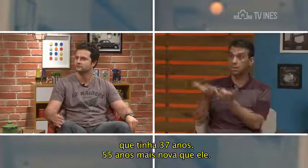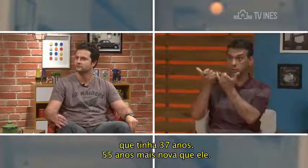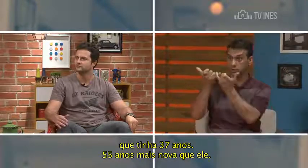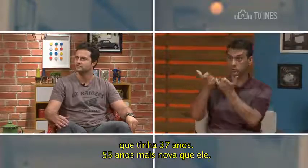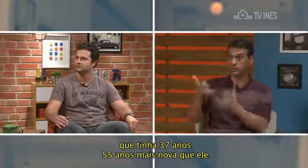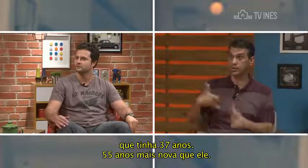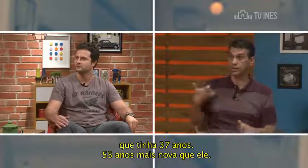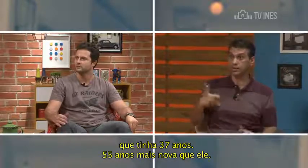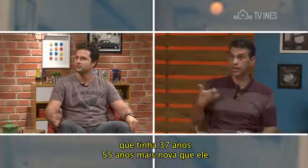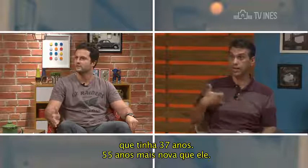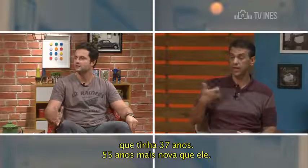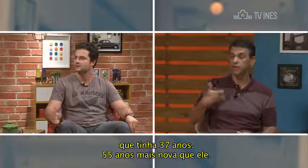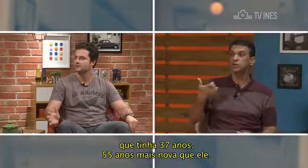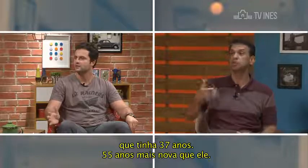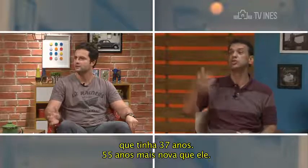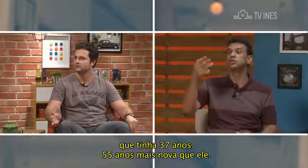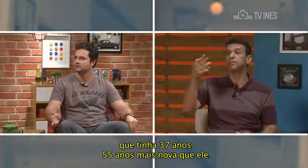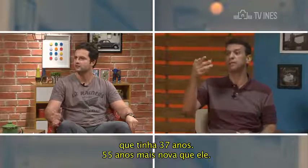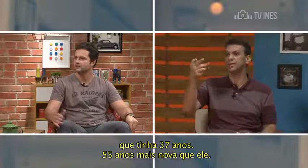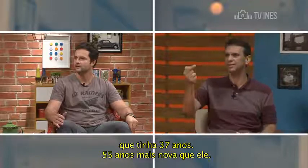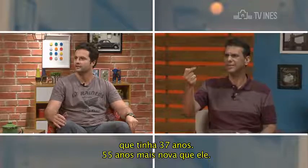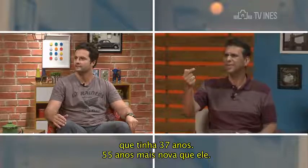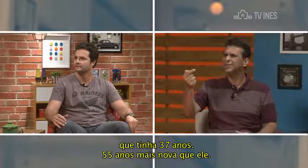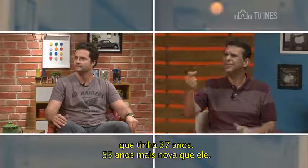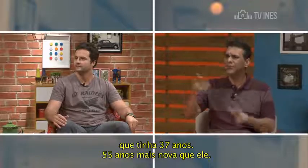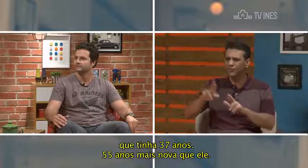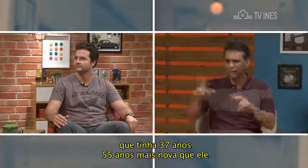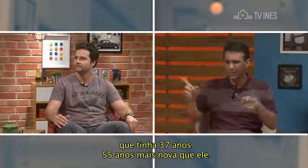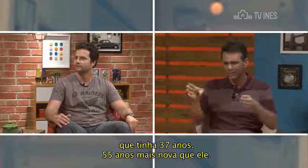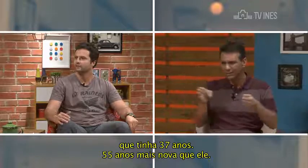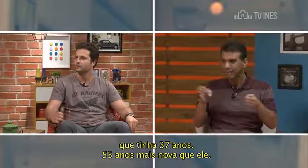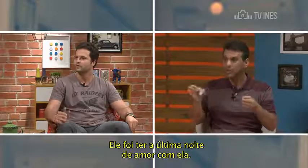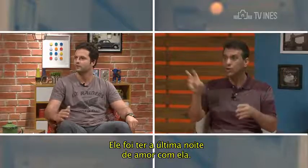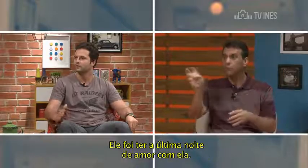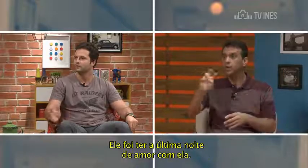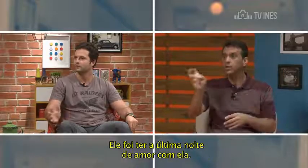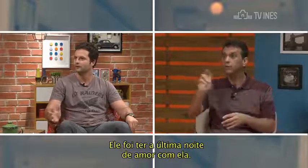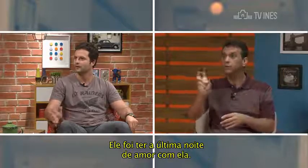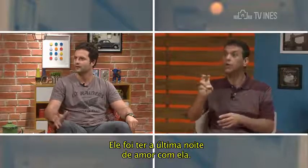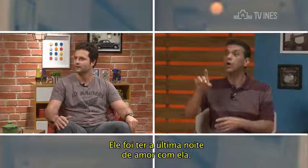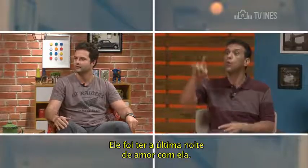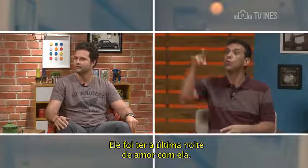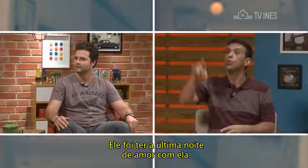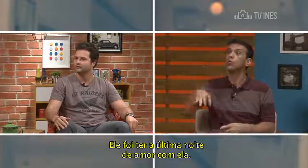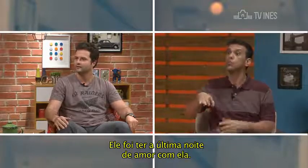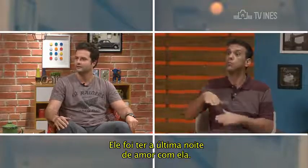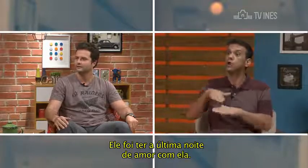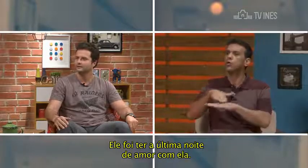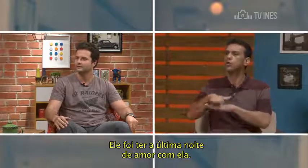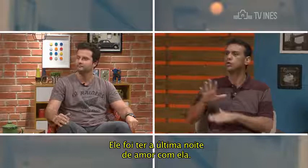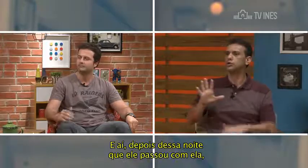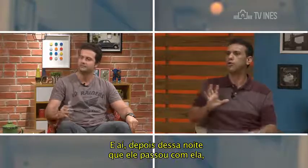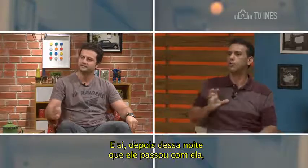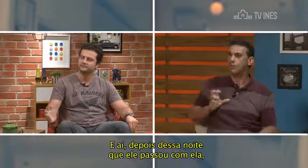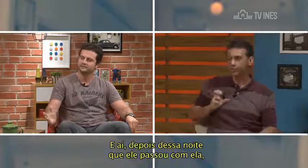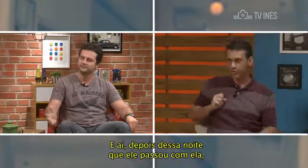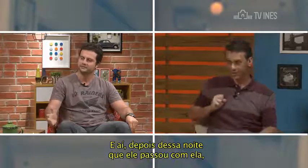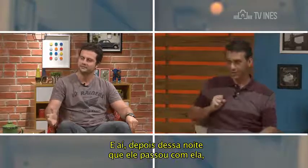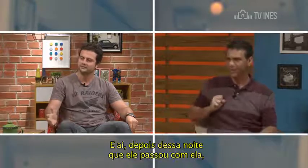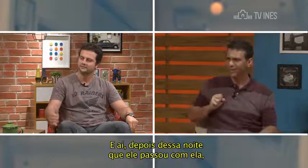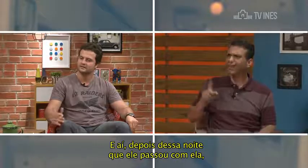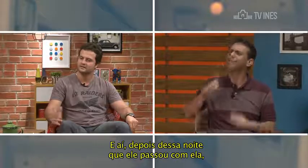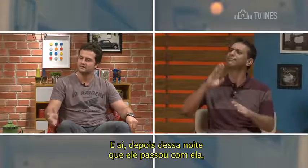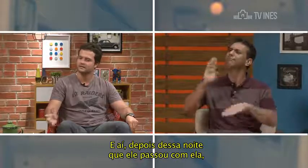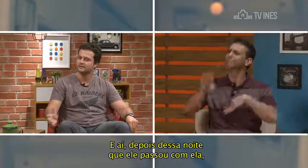anos. 55 anos mais nova que ele. E ele foi ter a última noite de amor com ela. E aí depois